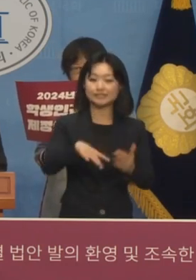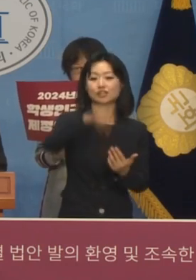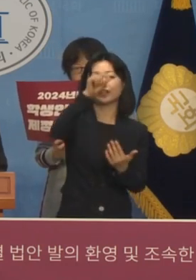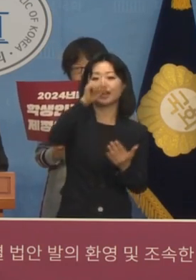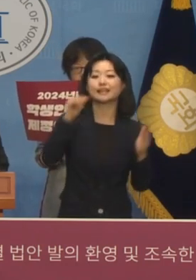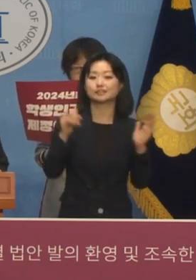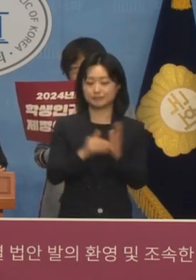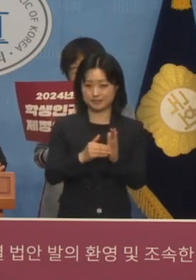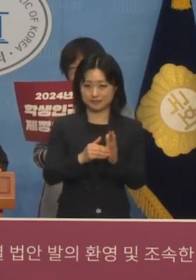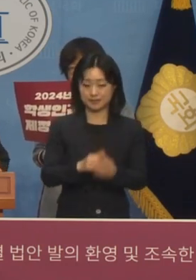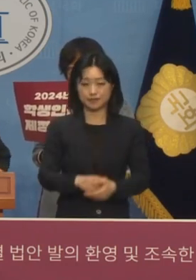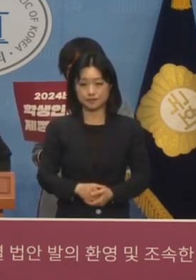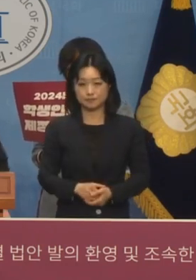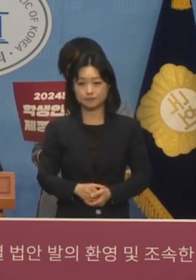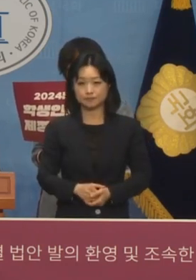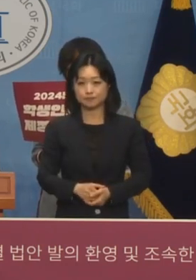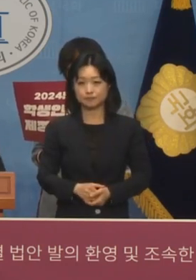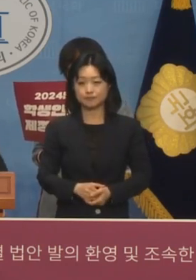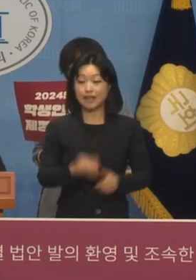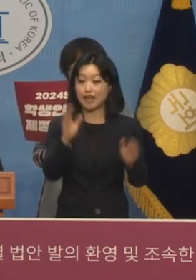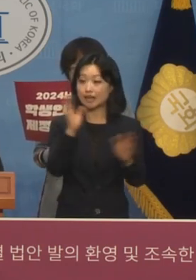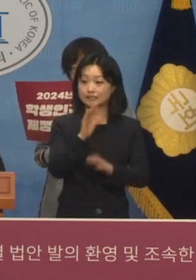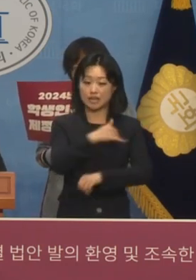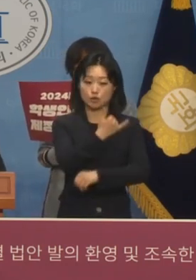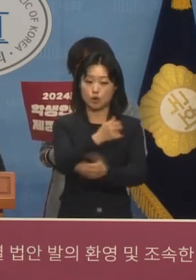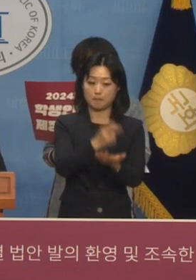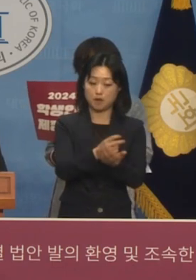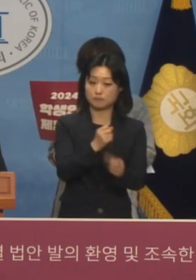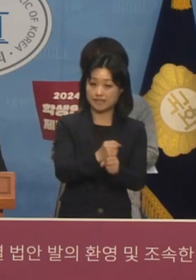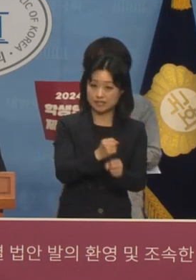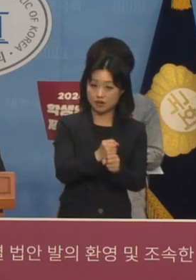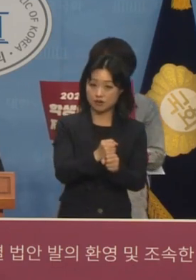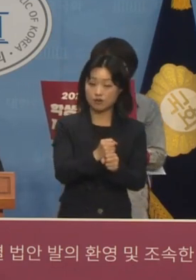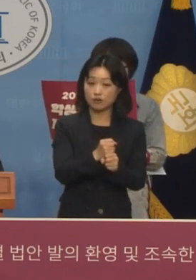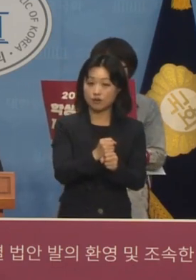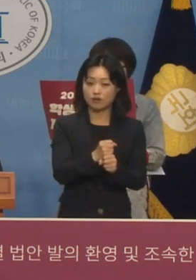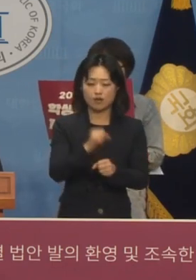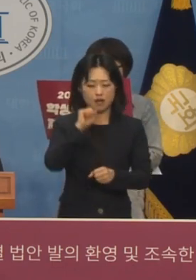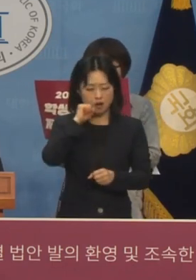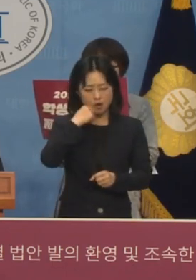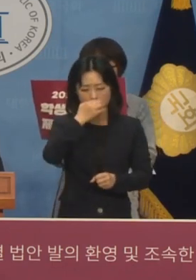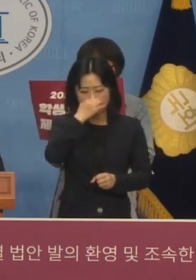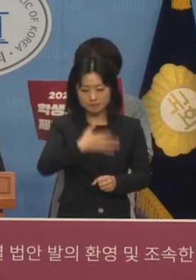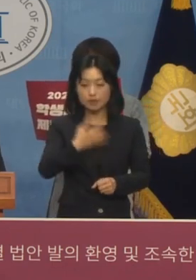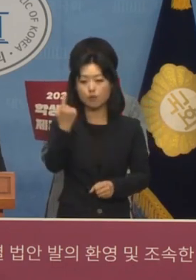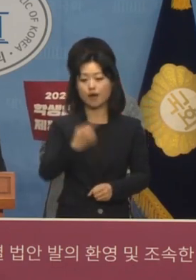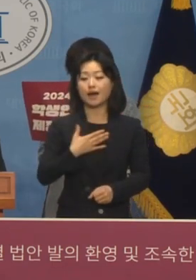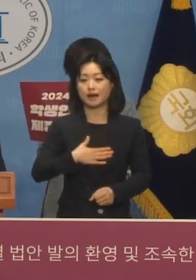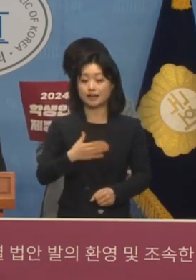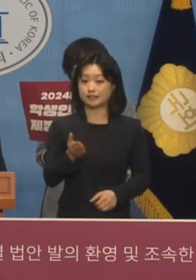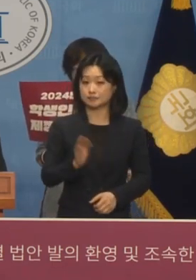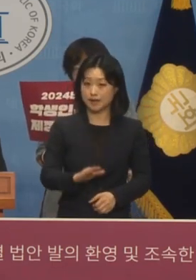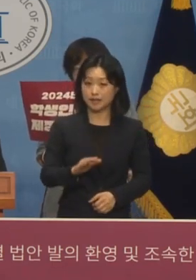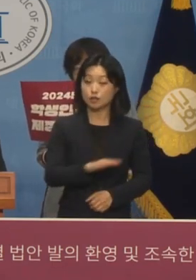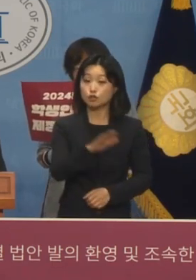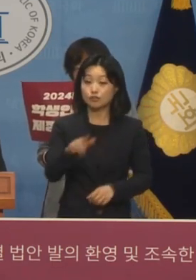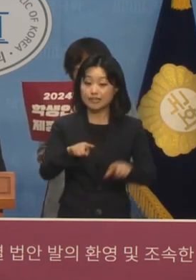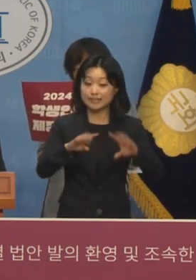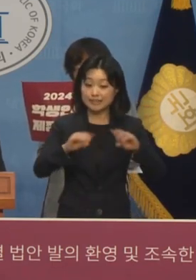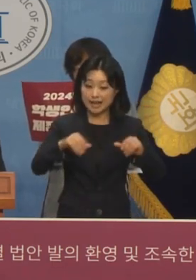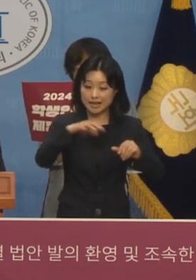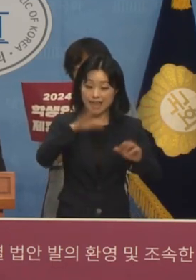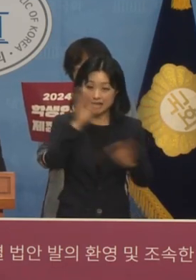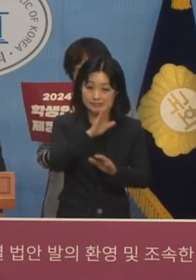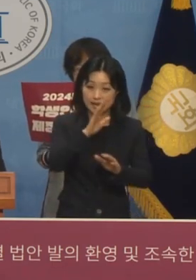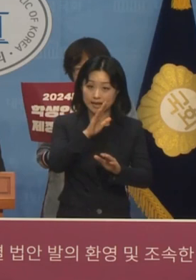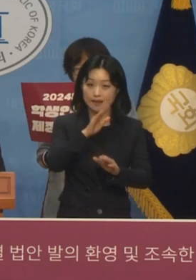선택하기로 하였습니다. 학생인권법 제정 아마 더 어려움이 있을 것입니다. 그러나 우리는 이 땅의